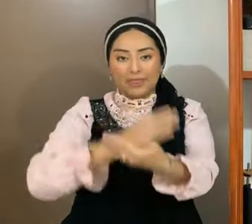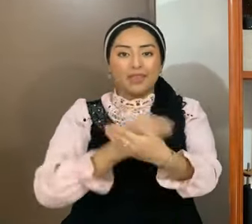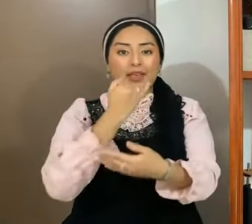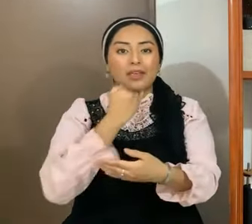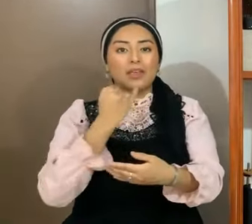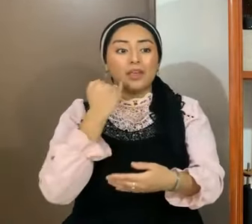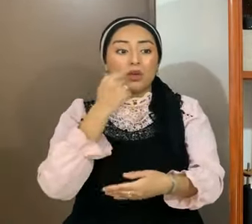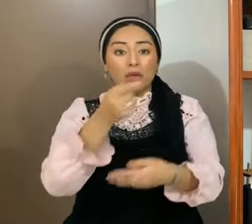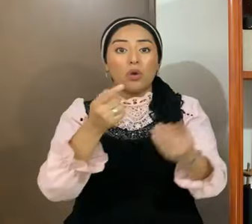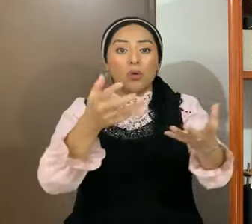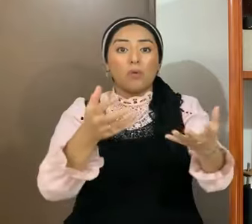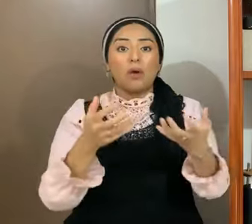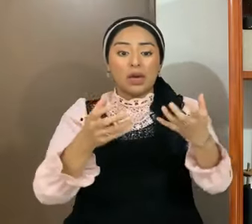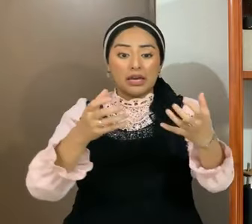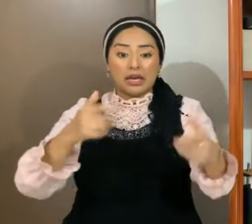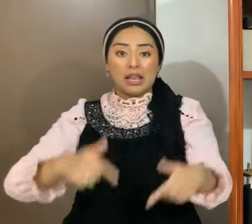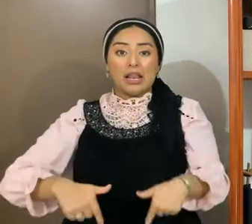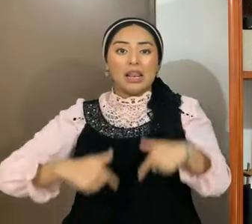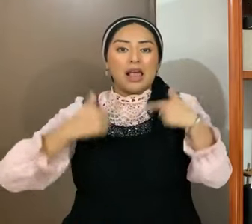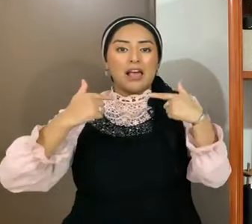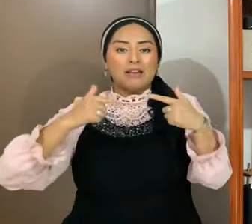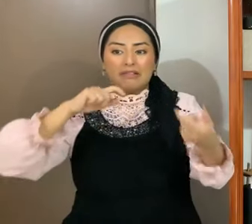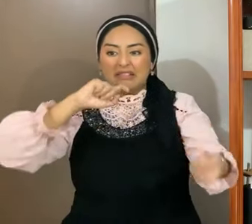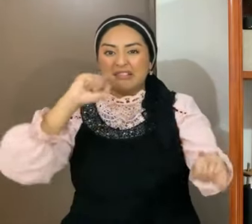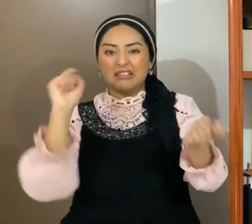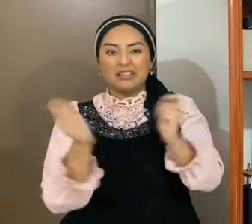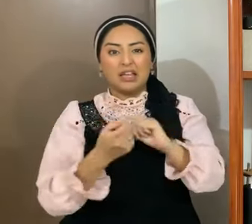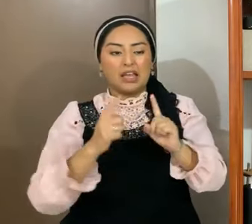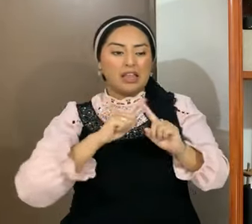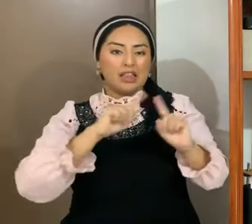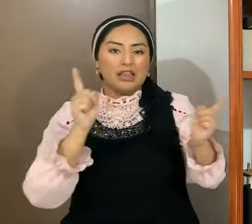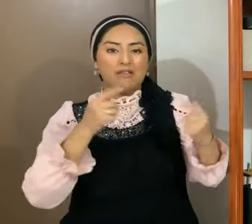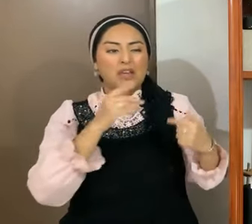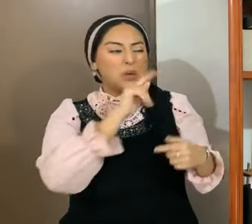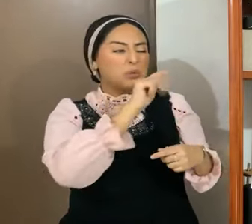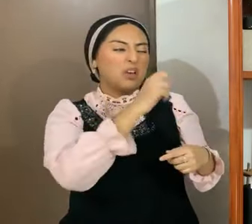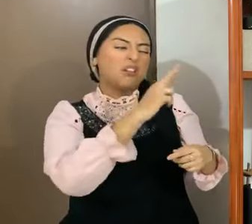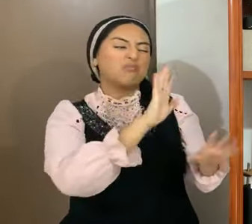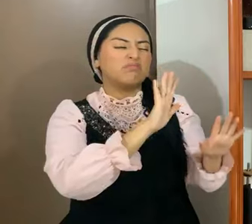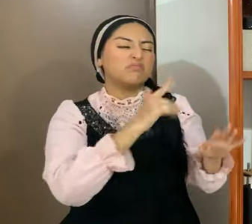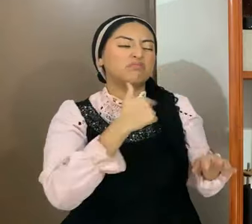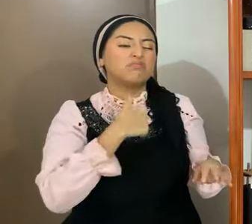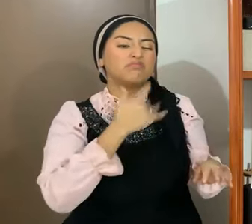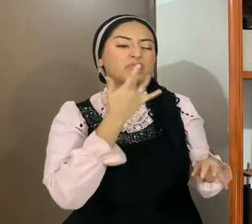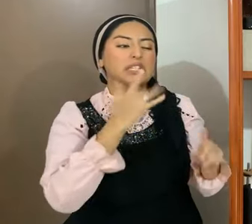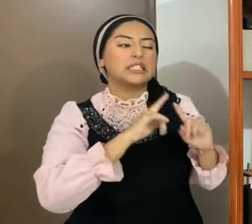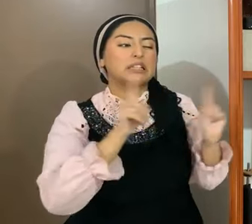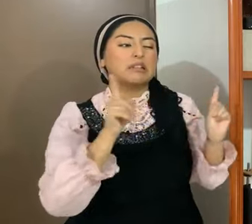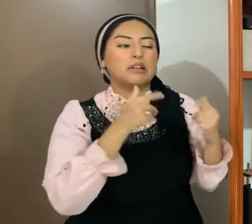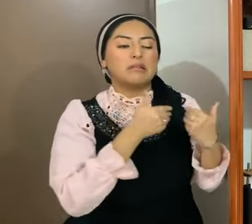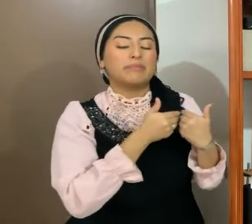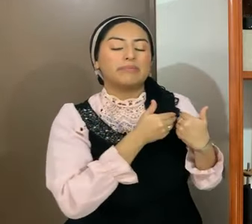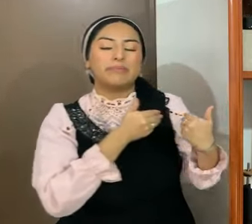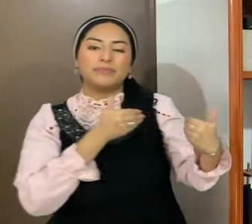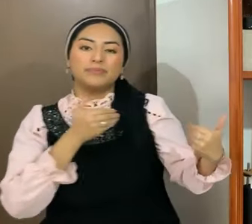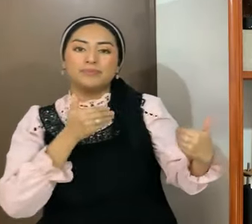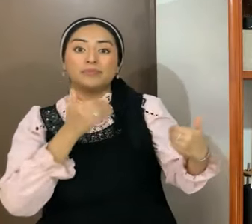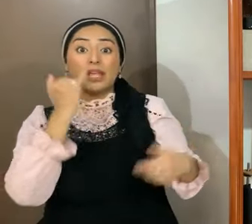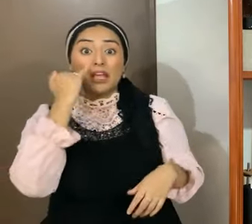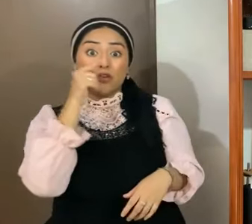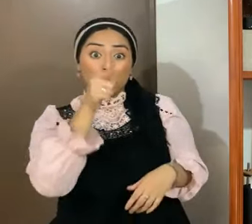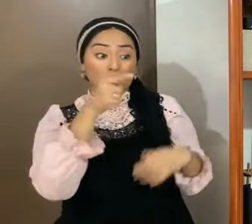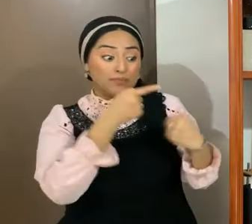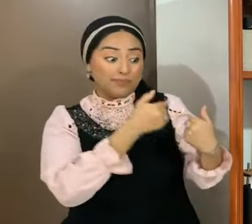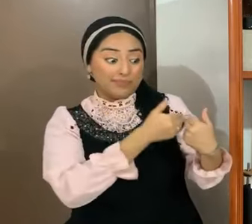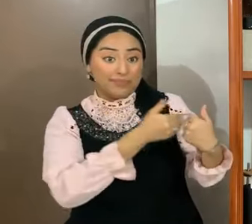diferente, quiere tener una vida distinta a lo que Yahweh manda, entonces lo único que va a pasar es que va a fracasar.